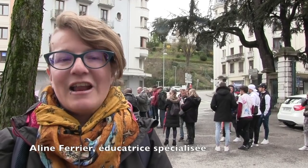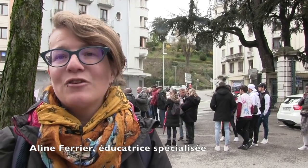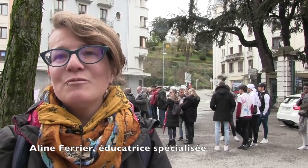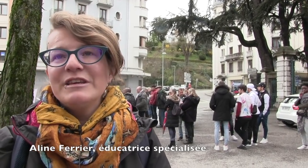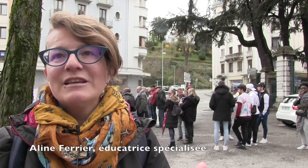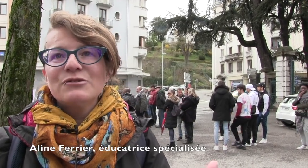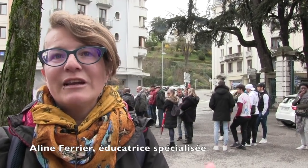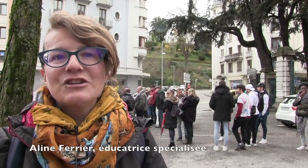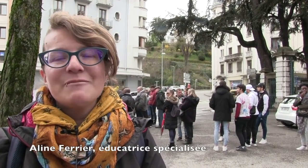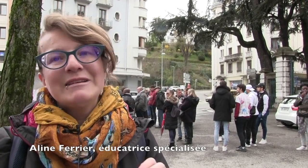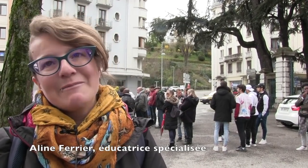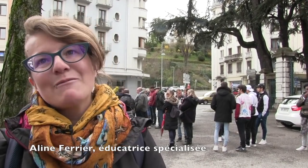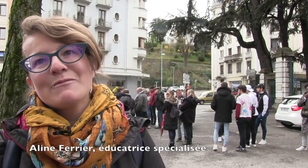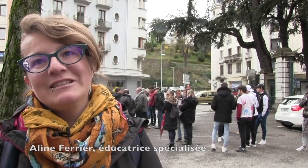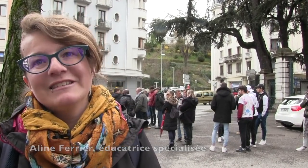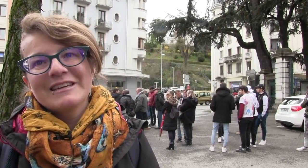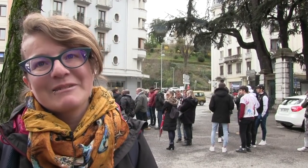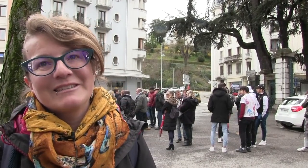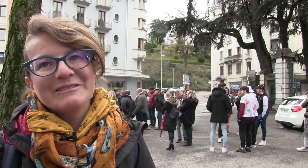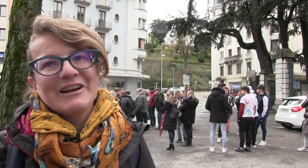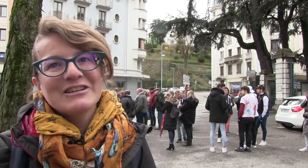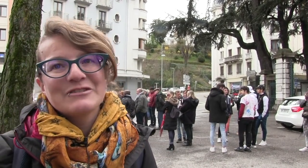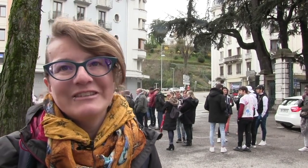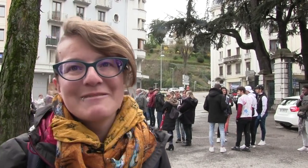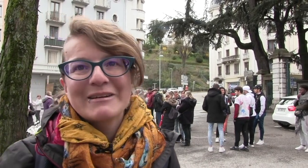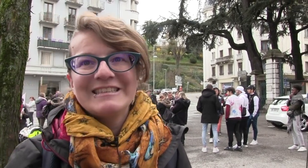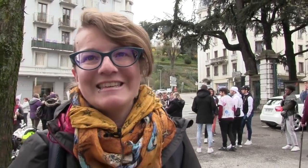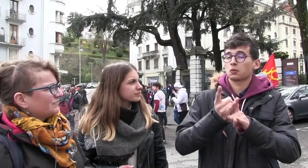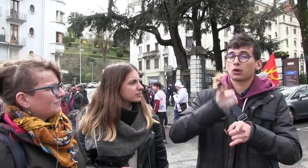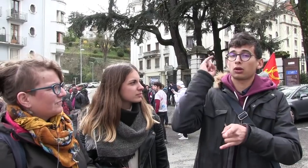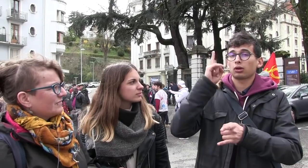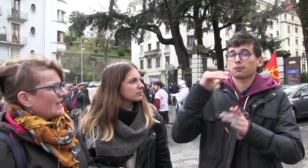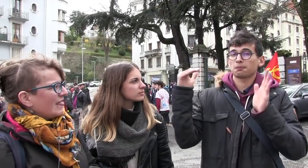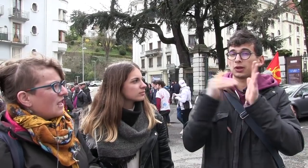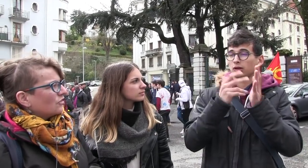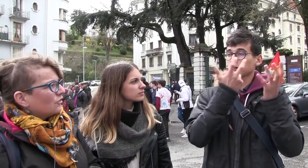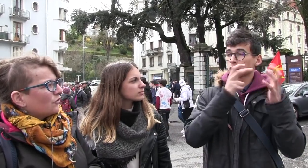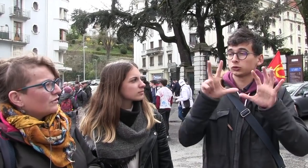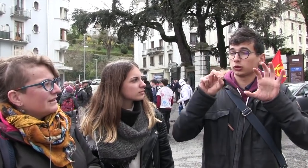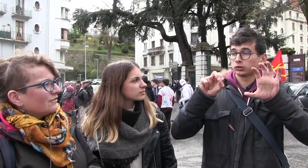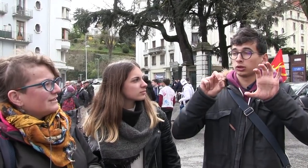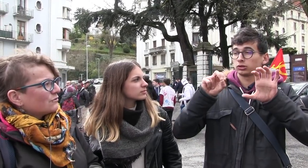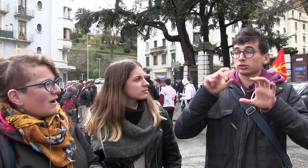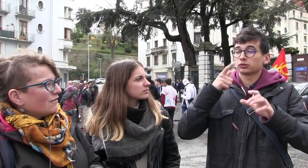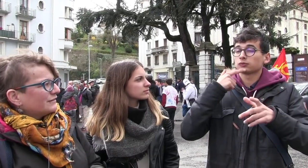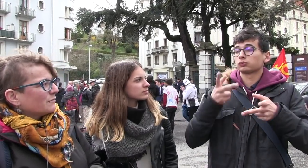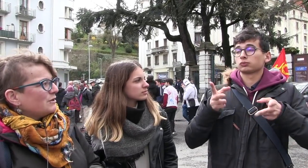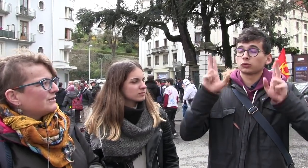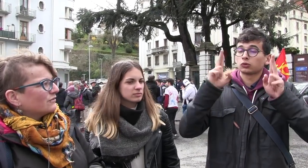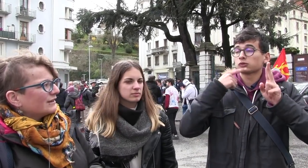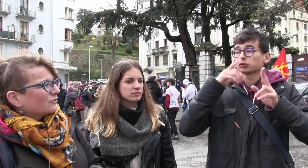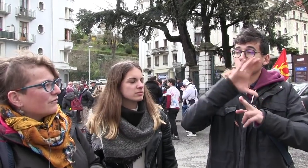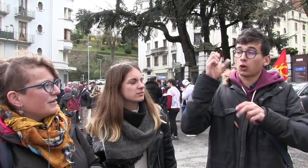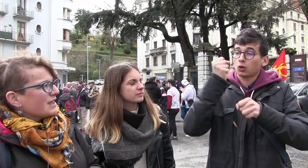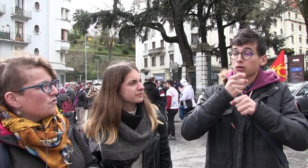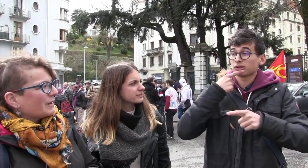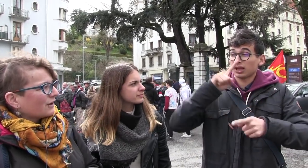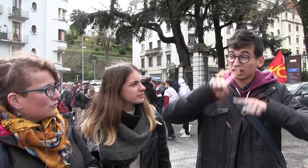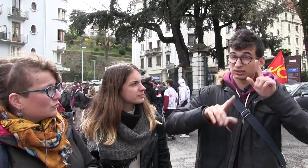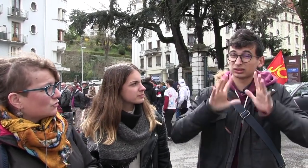la communication avec les jeunes, mais c'est pas mon métier interprète. Voilà, je tenais à le préciser. En l'histoire, en fait, en 1880, il y a eu une période de 100